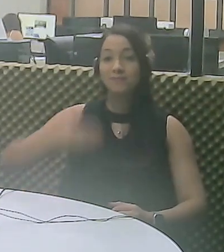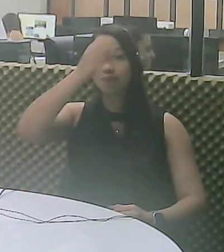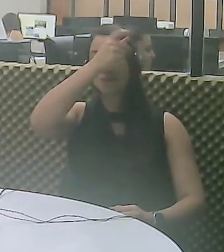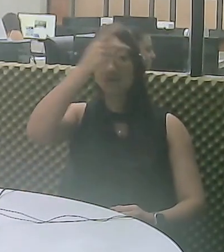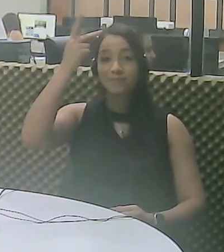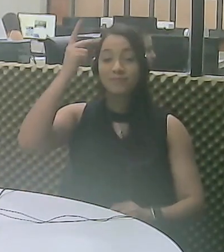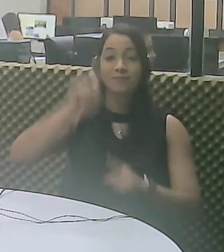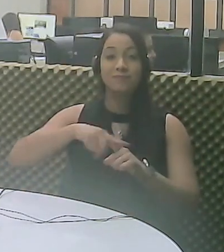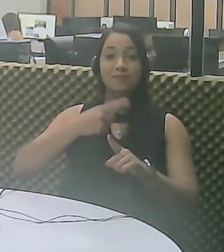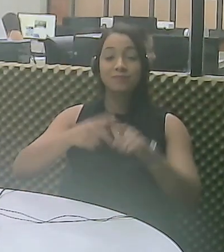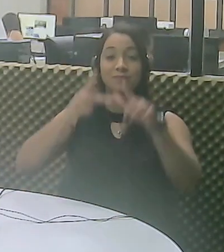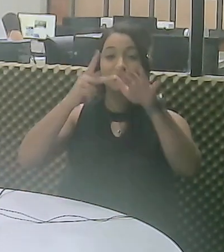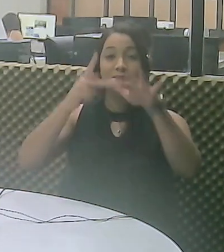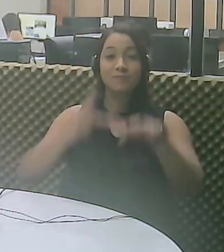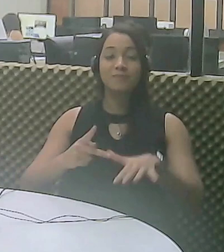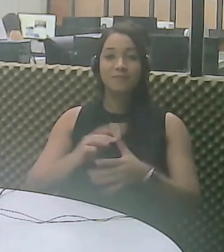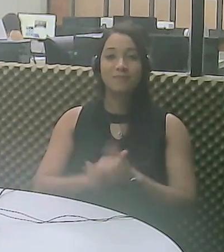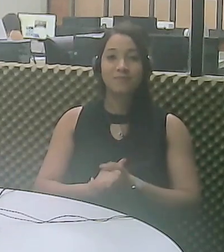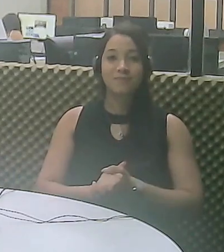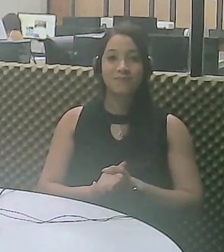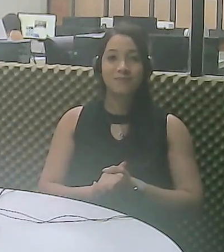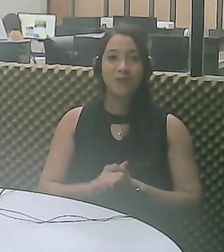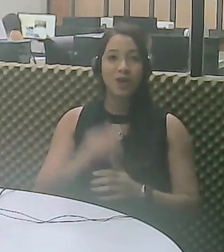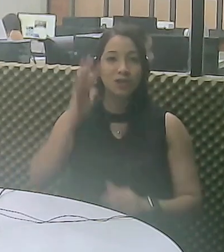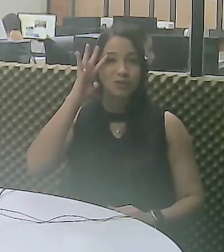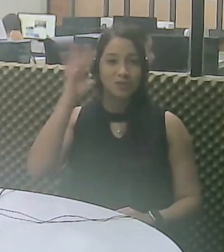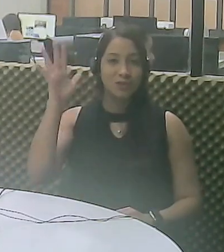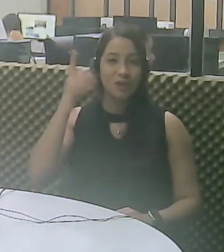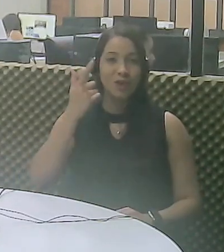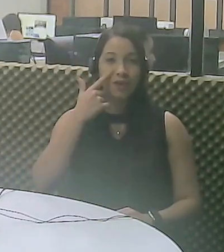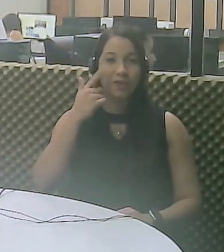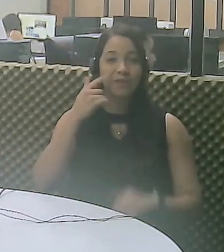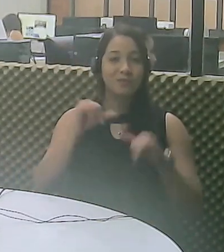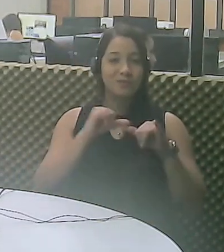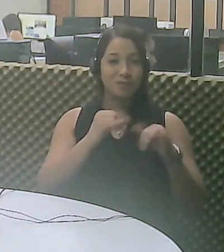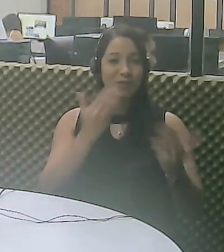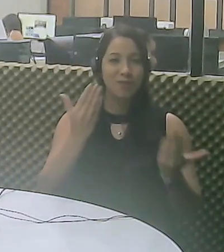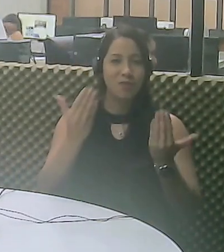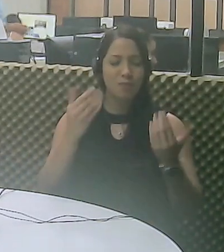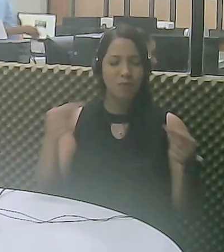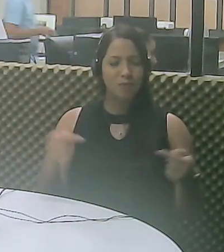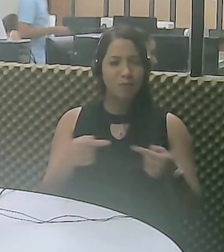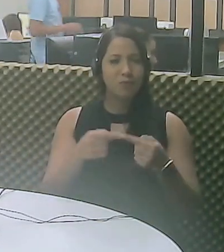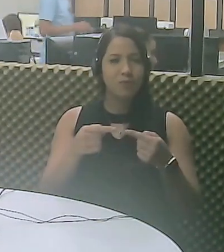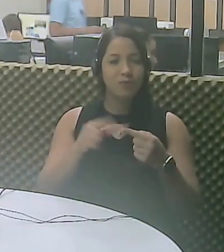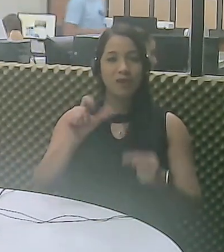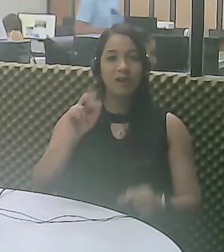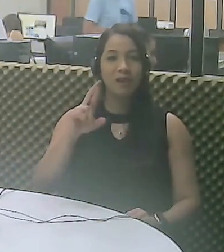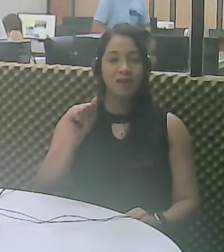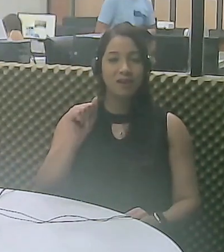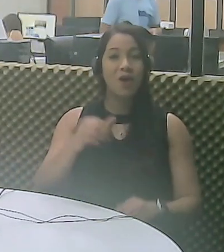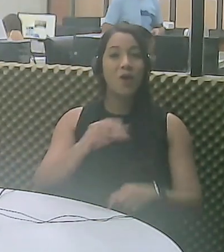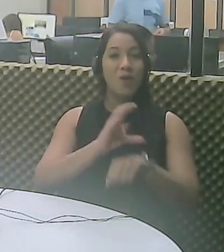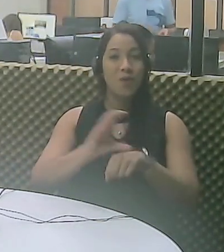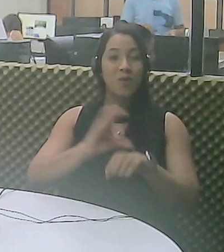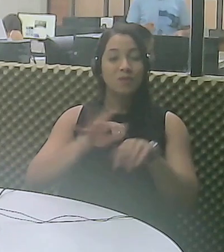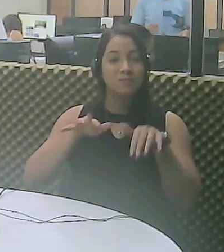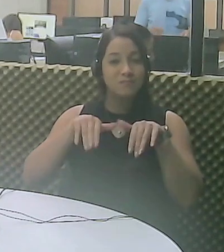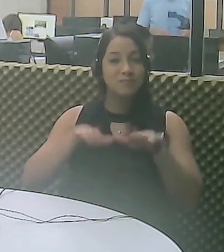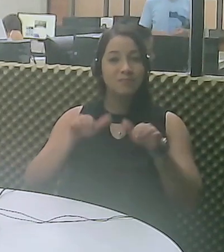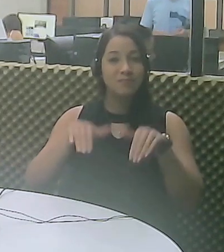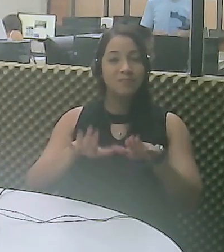e da ProdaUB. Esse é um look dos sonhos e esse é um carrinho de supermercado. O que tem em comum? A Lara, que fez curso de costura.